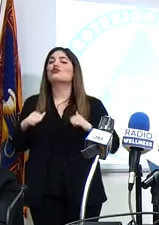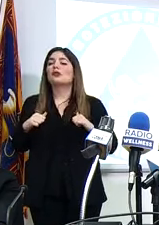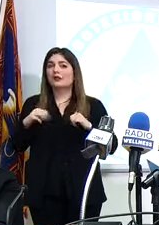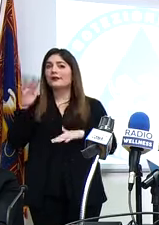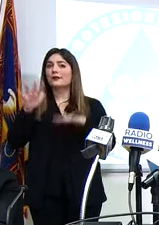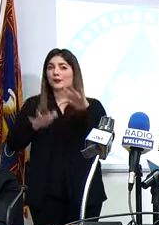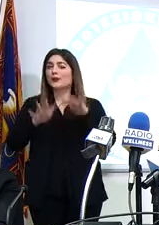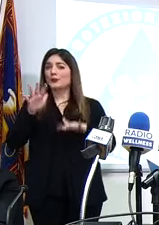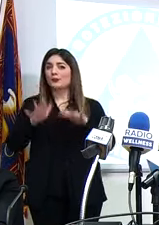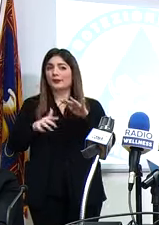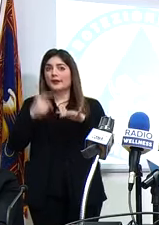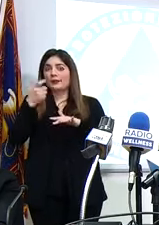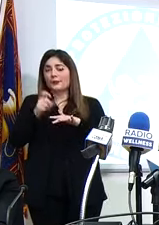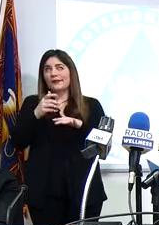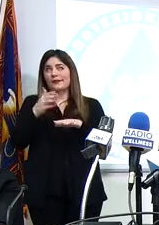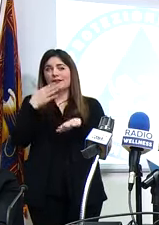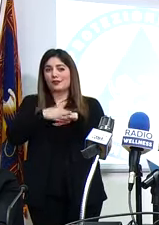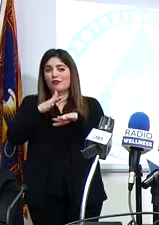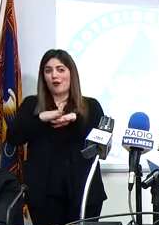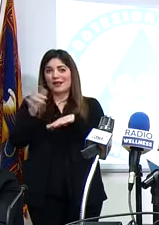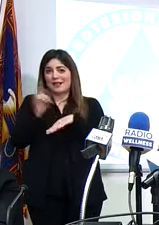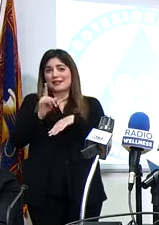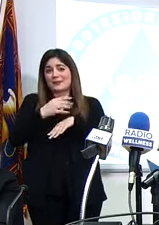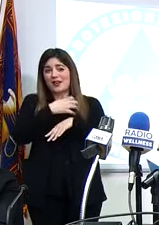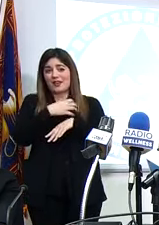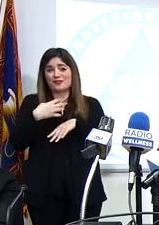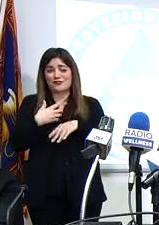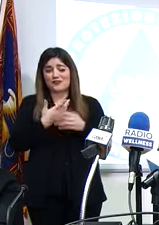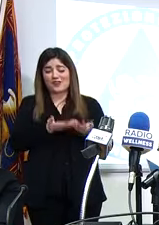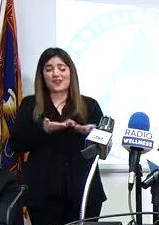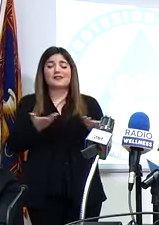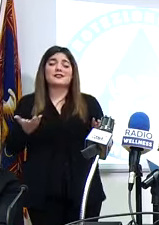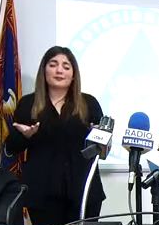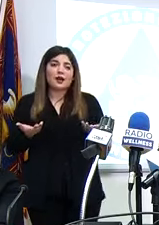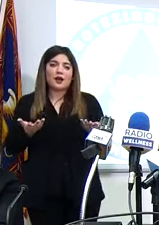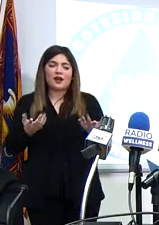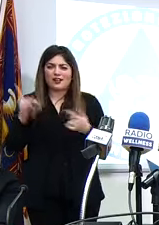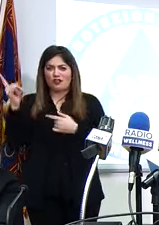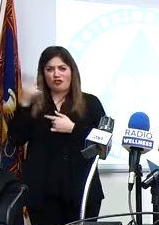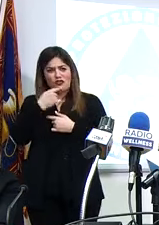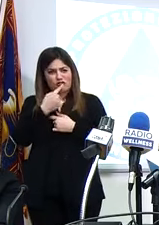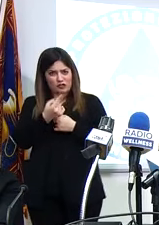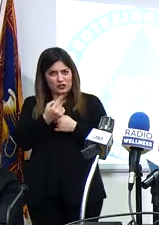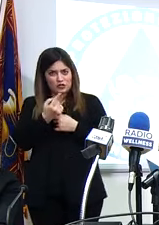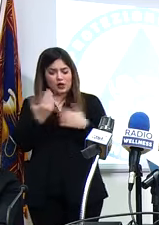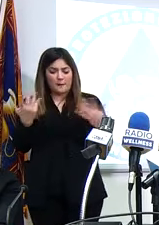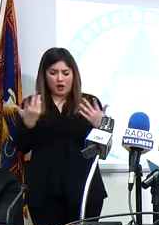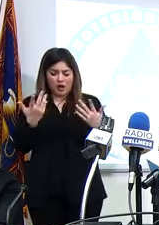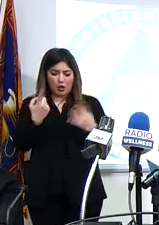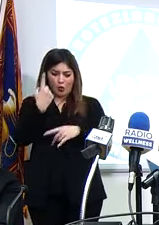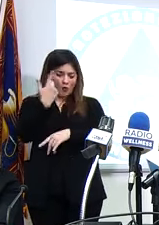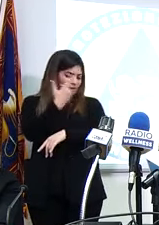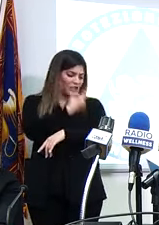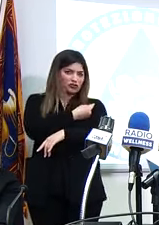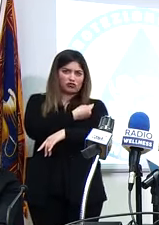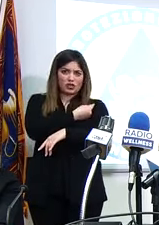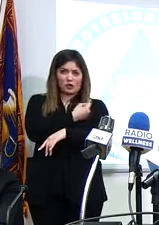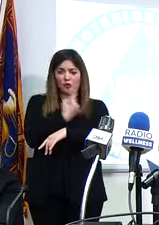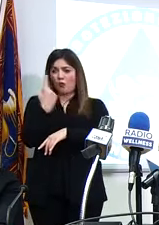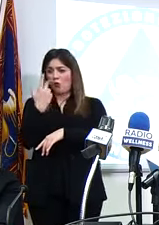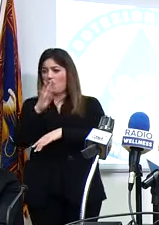materia come nemmeno io mastico, ma sono: perché un vaccino piuttosto di un altro, cosa